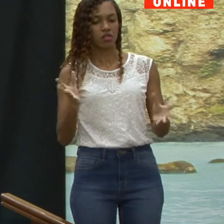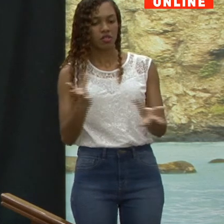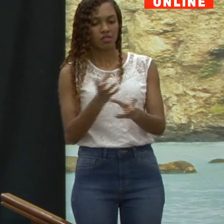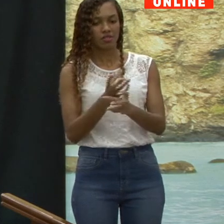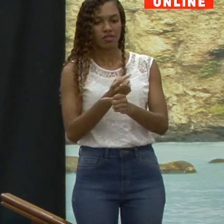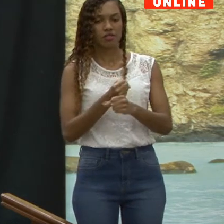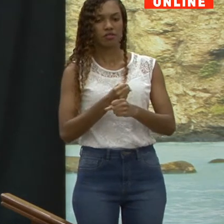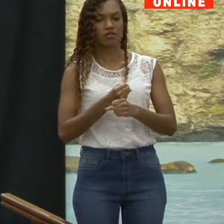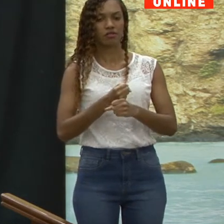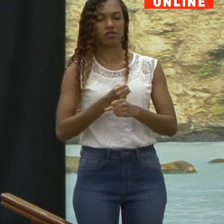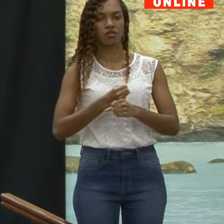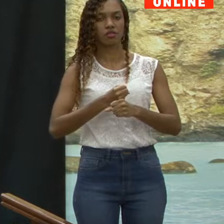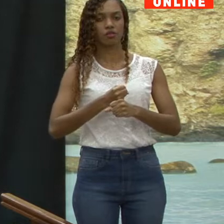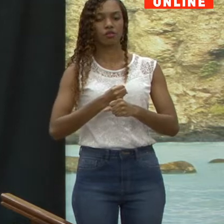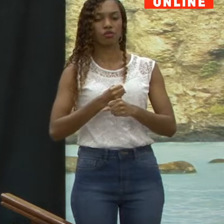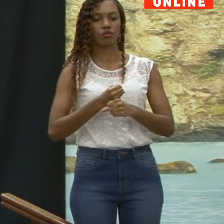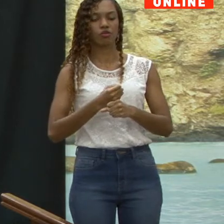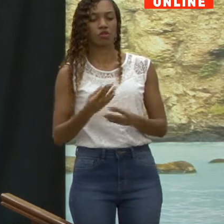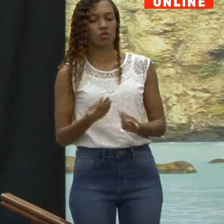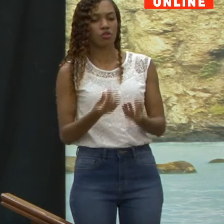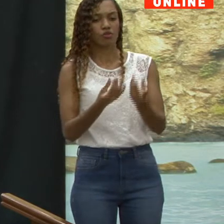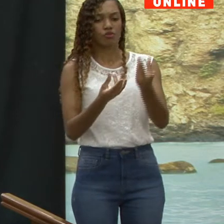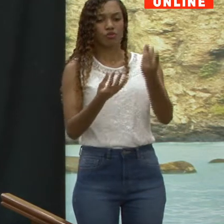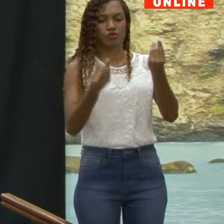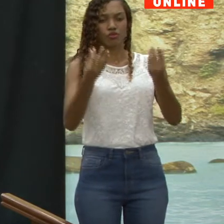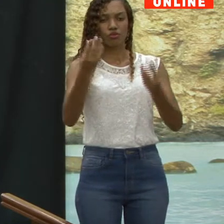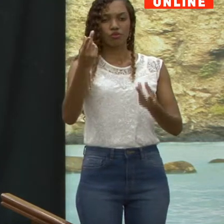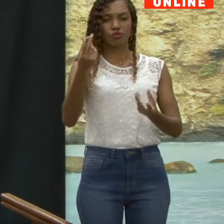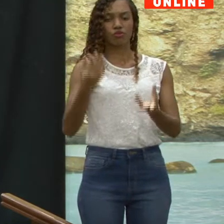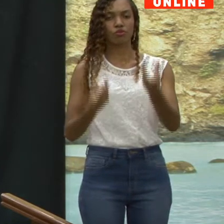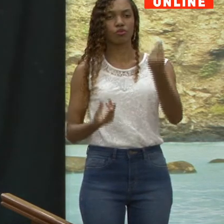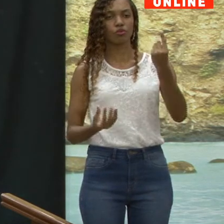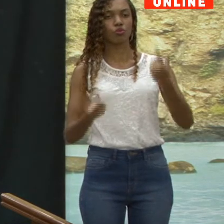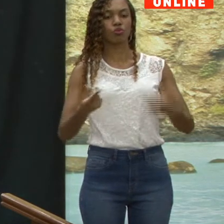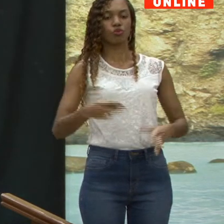que podia levantar poeira do leito do rio.